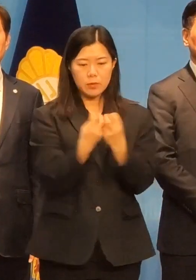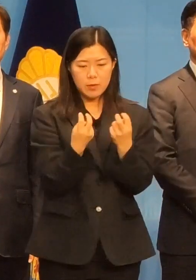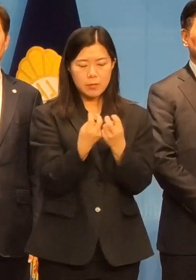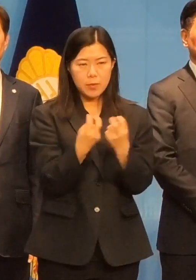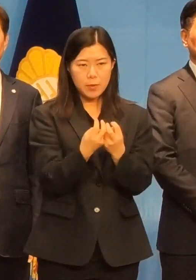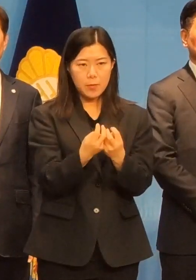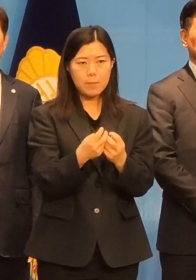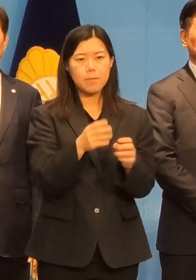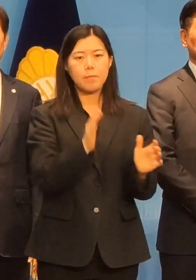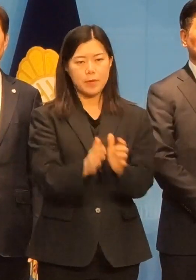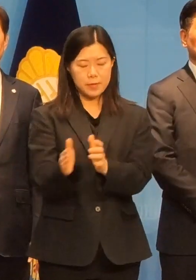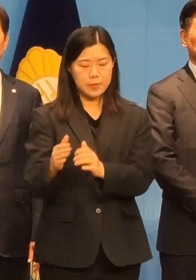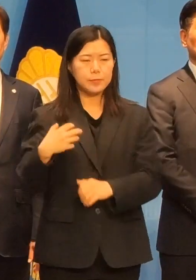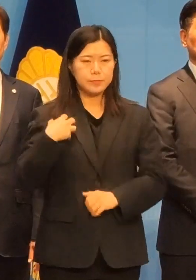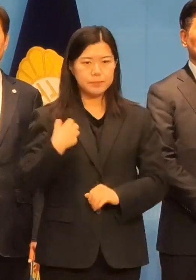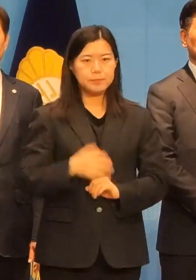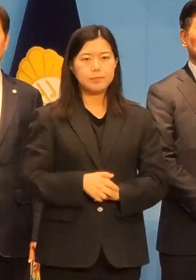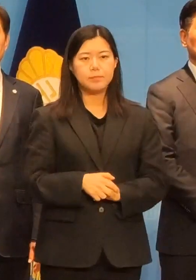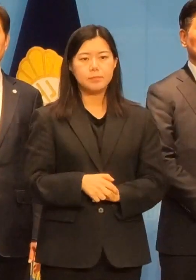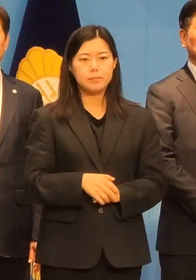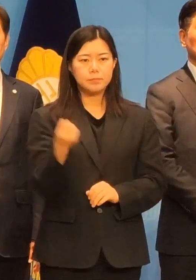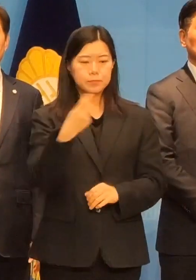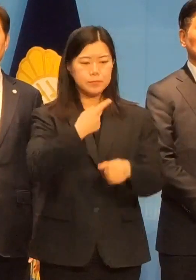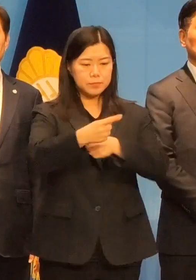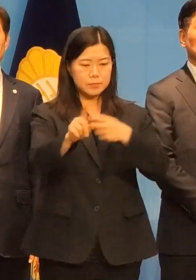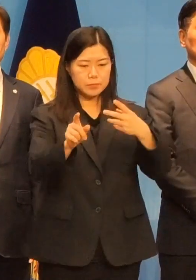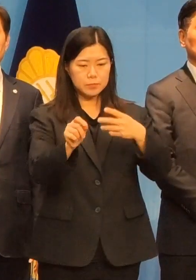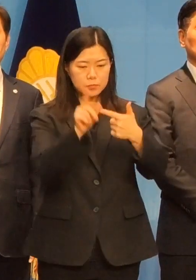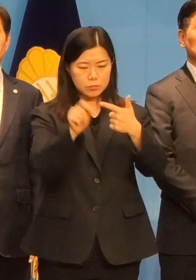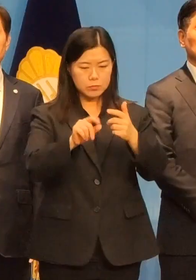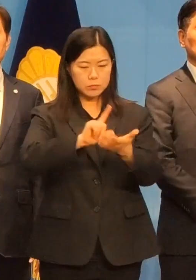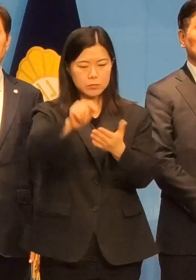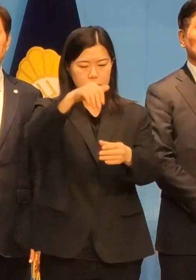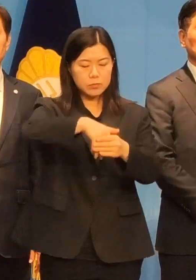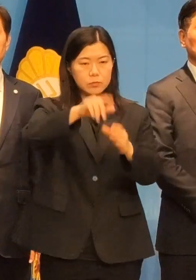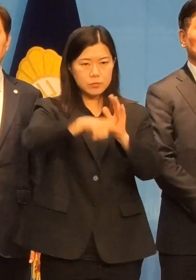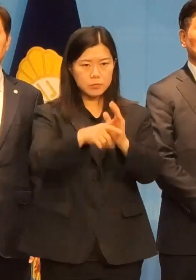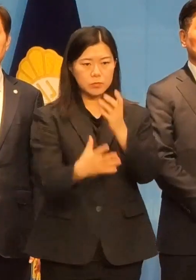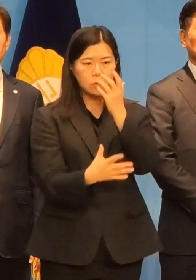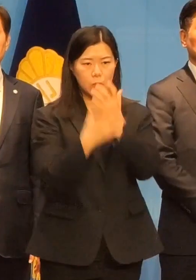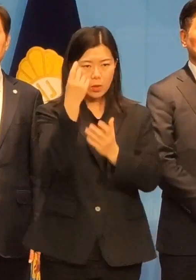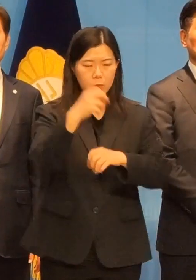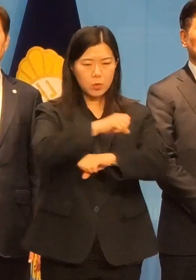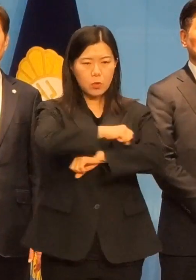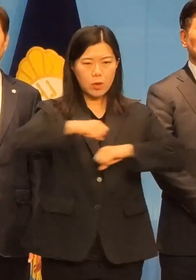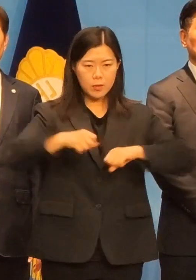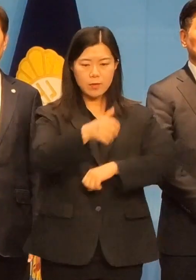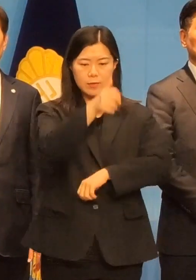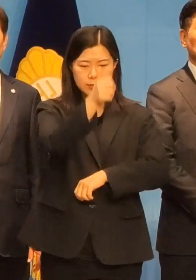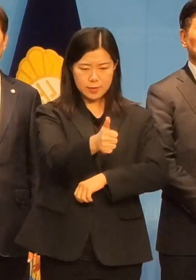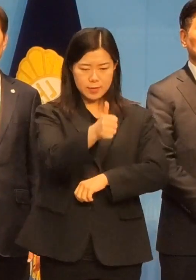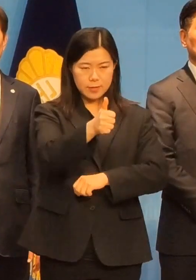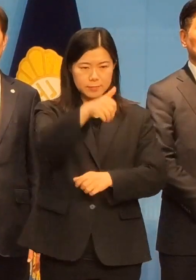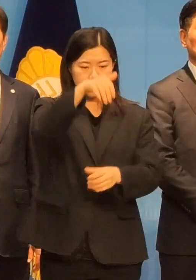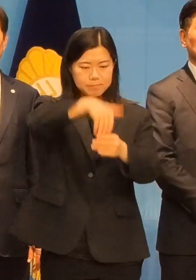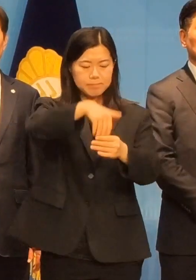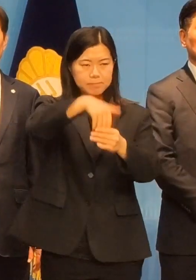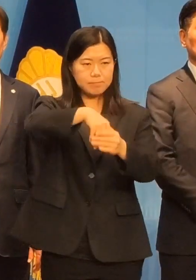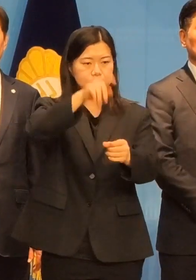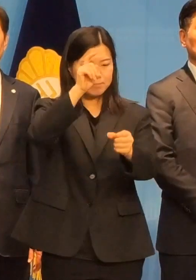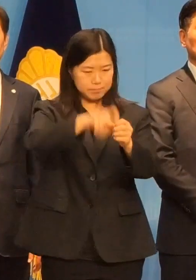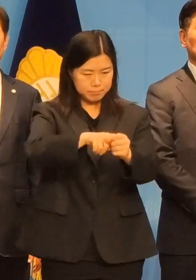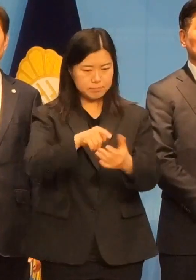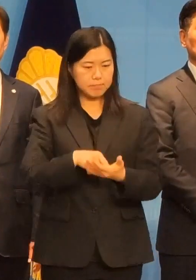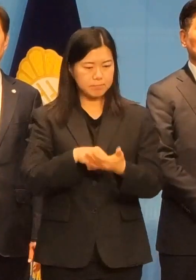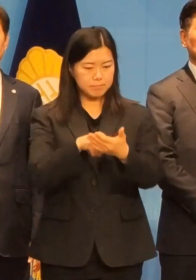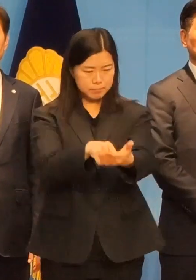마련하기로 했습니다. 아울러 내년 6월 지방선거에서 통합 광역자치단체장 선출을 목표로 이를